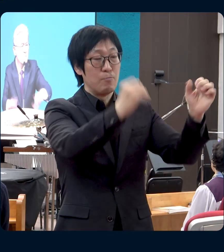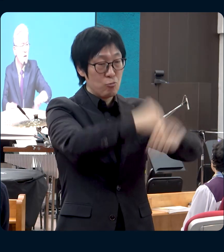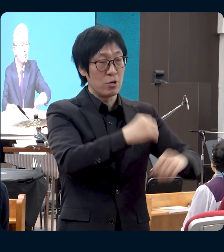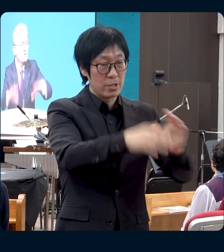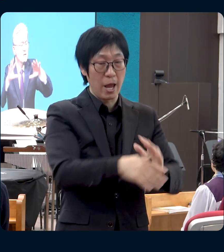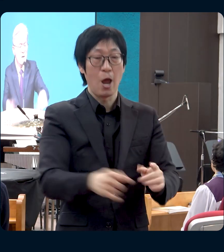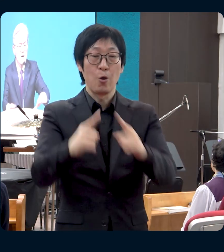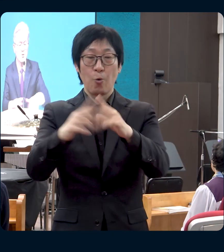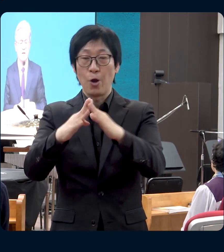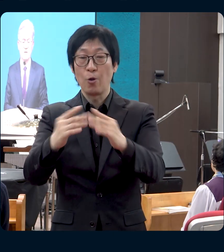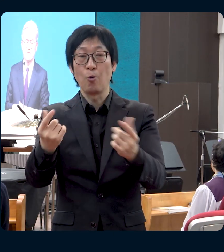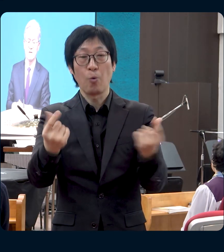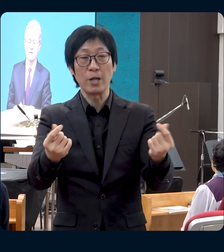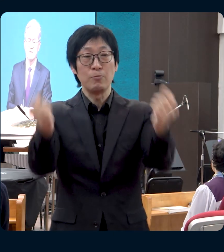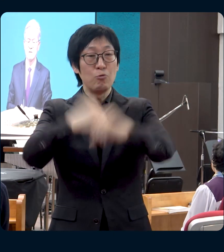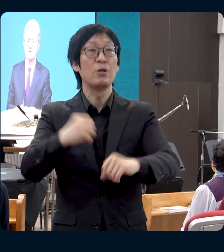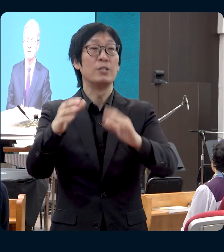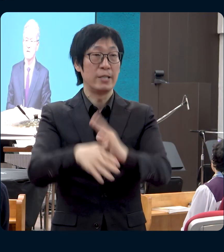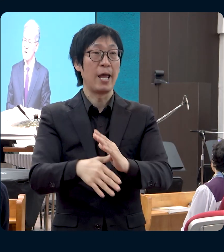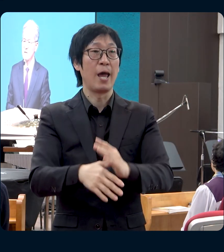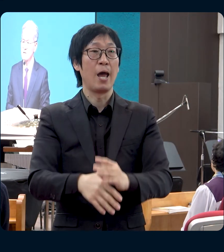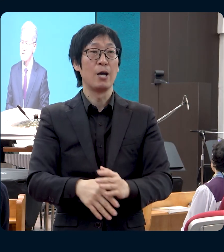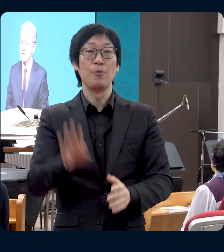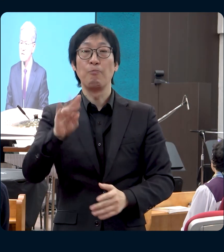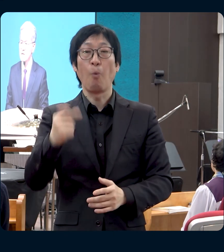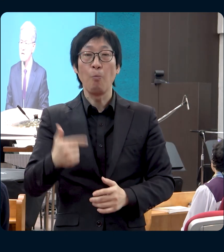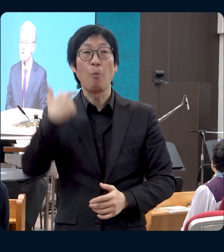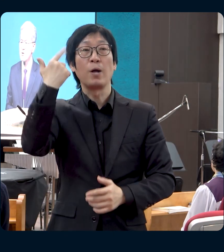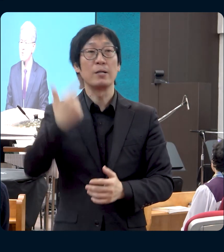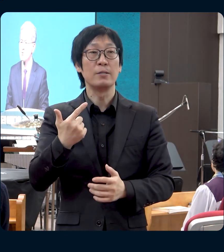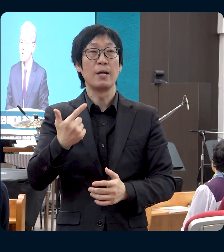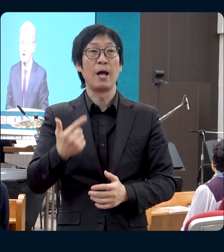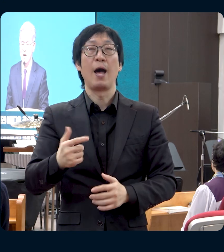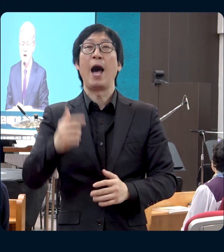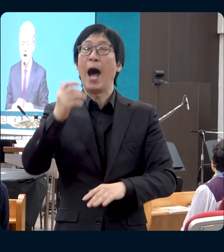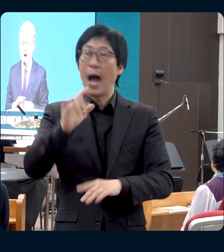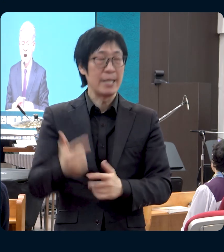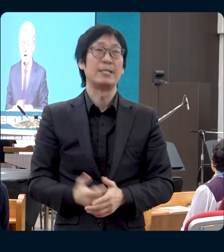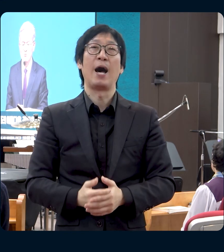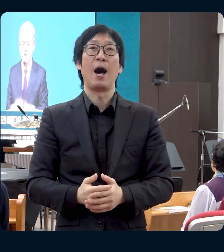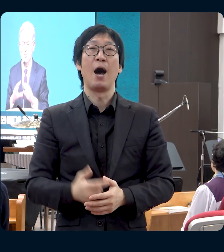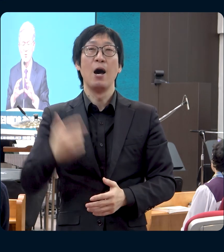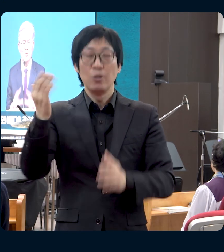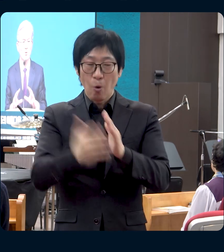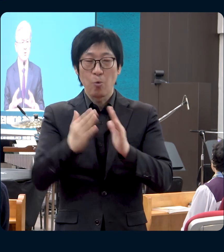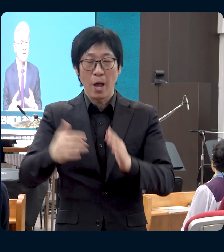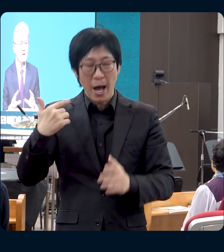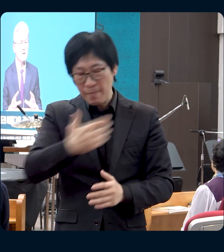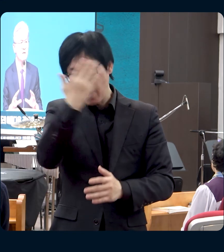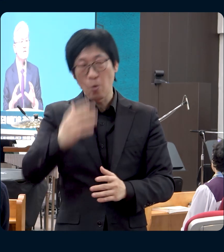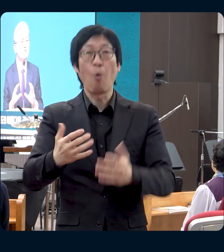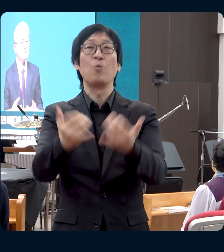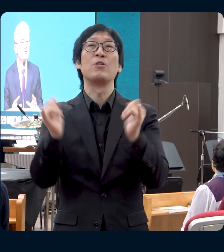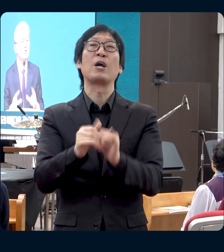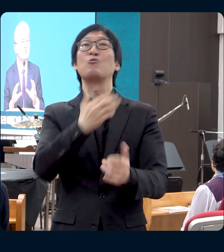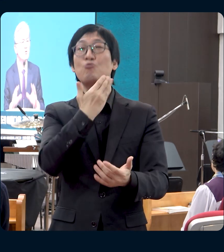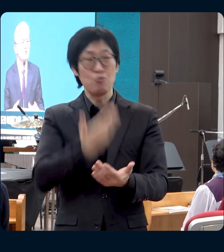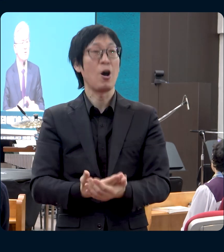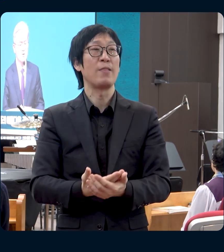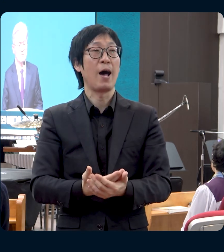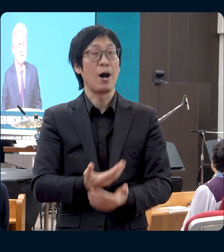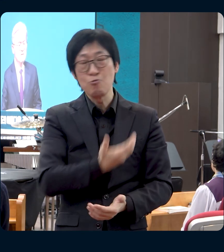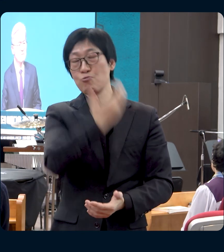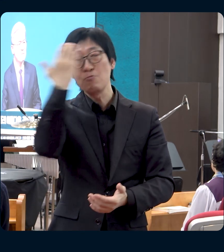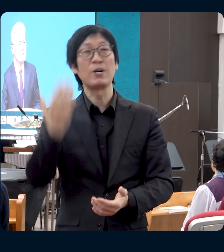너무 실망스러운 상황 속에서 그런 끝까지 성도의 아름다운 공동체, 그 꿈을